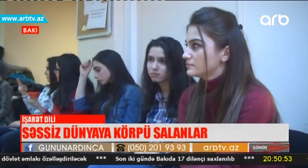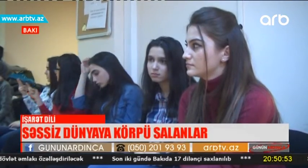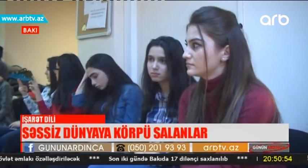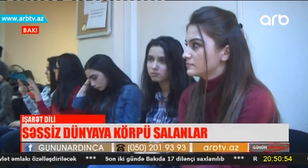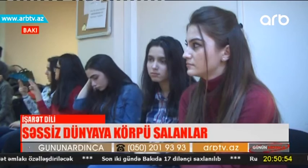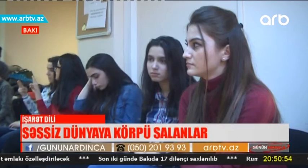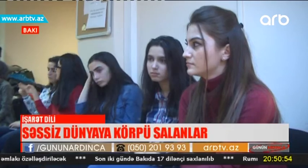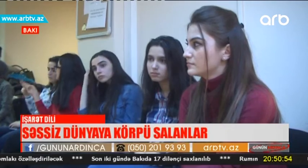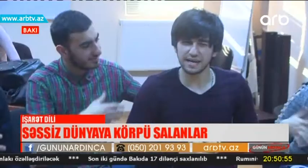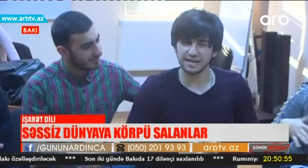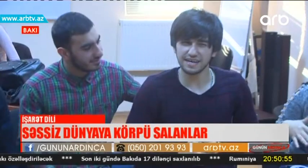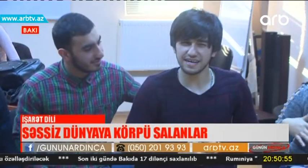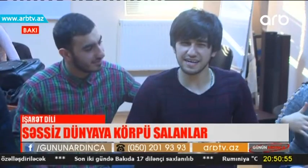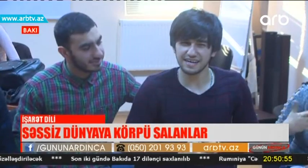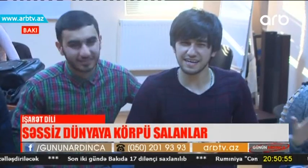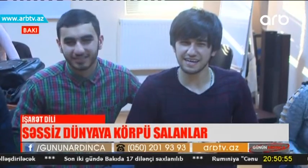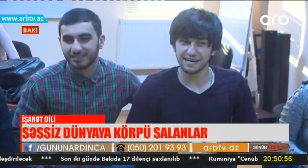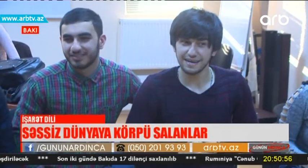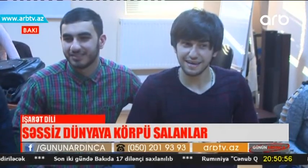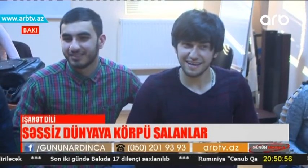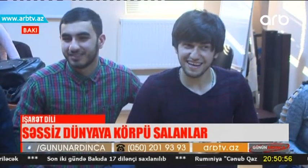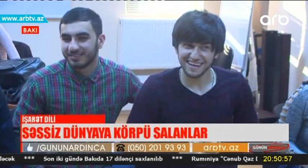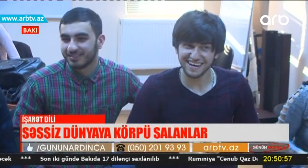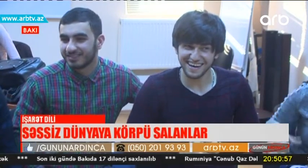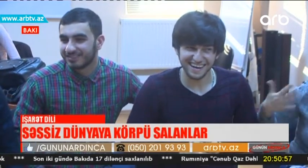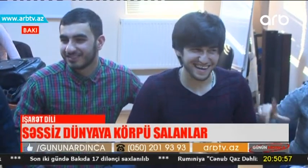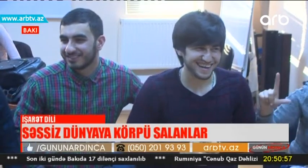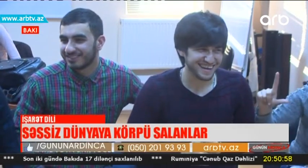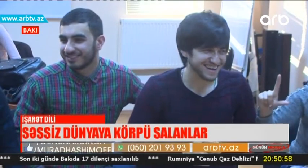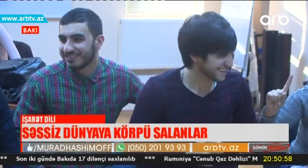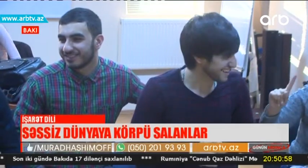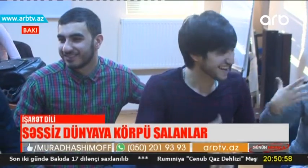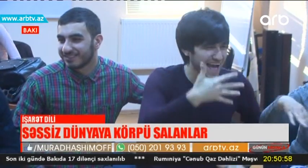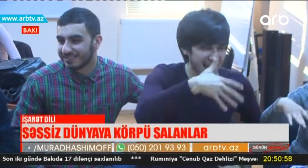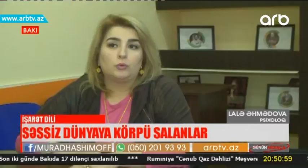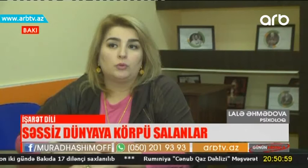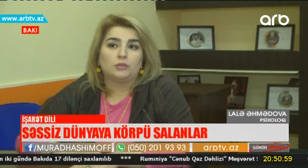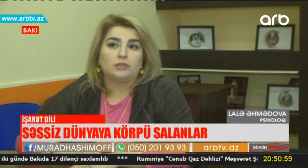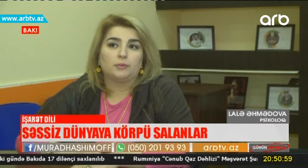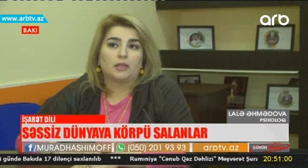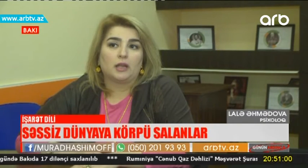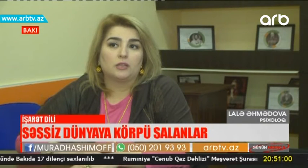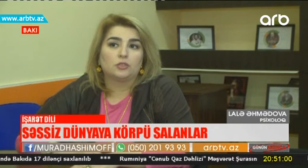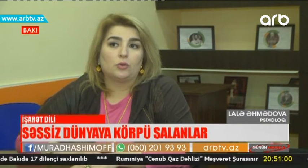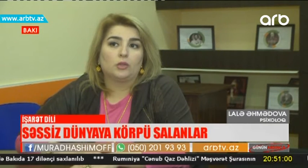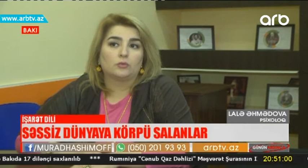yaxşı inteqrasiyası üçün əsas məsuliyyət elə cəmiyyətin öz üzərinə düşür. Cəmiyyət bu tip narahatçılıq olan